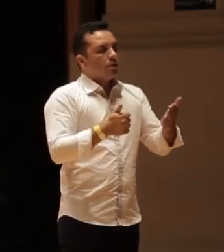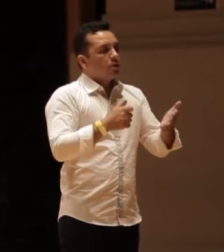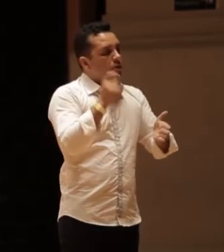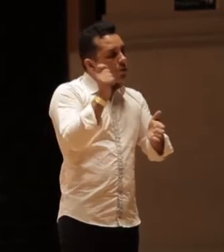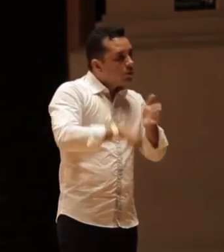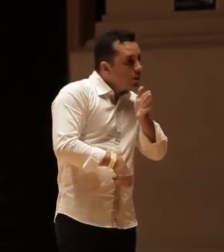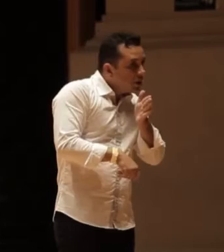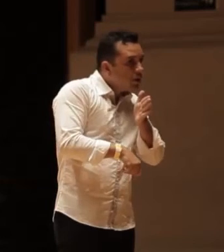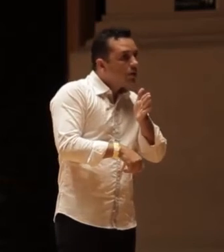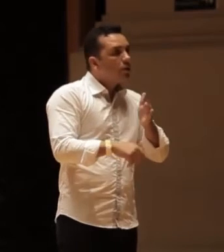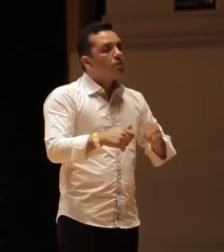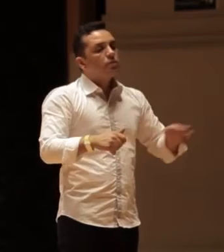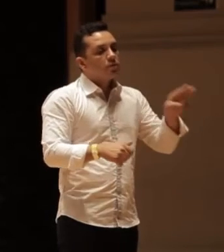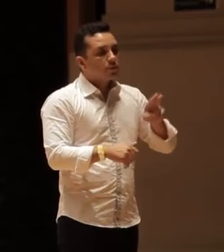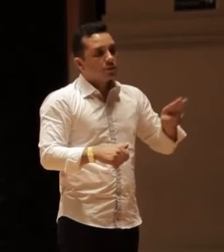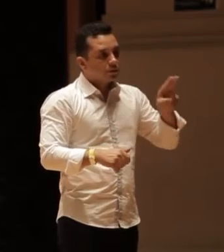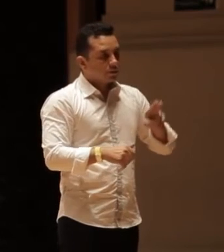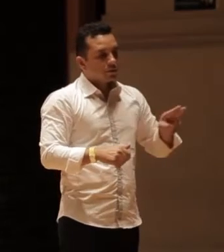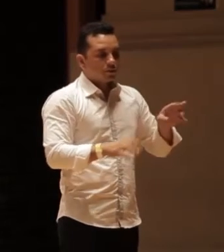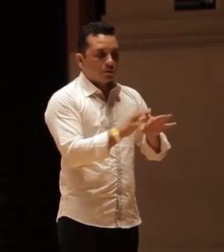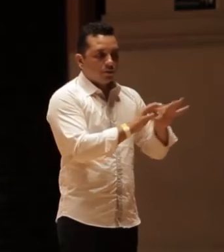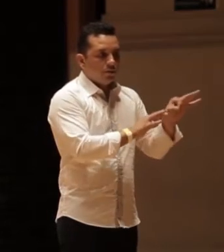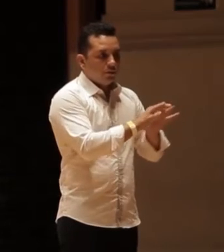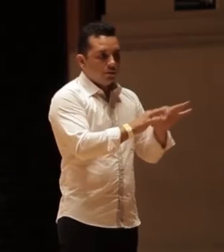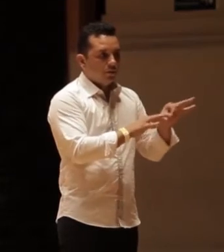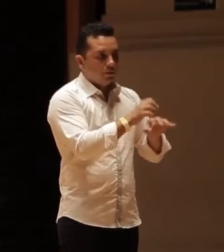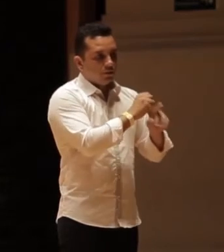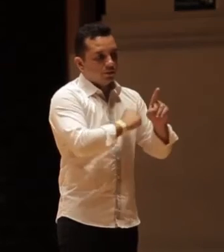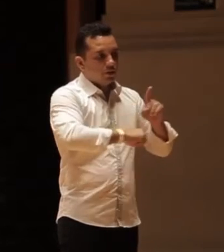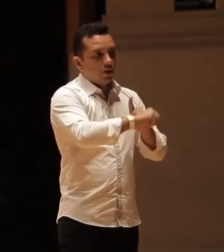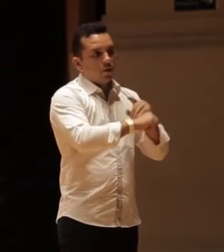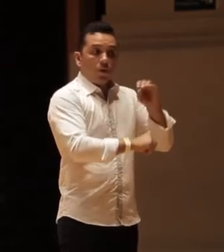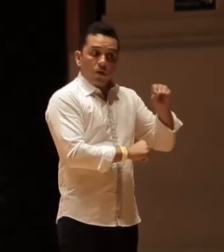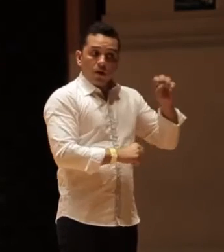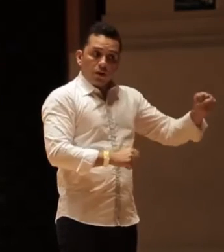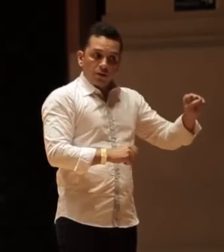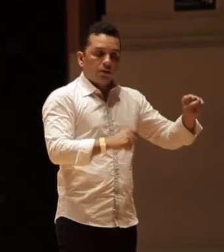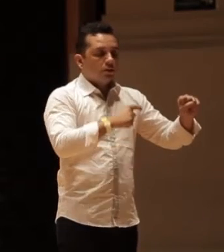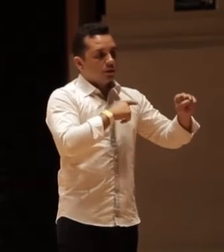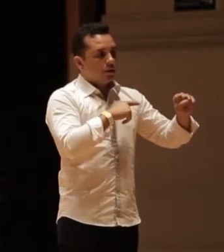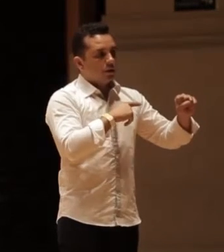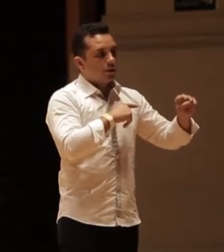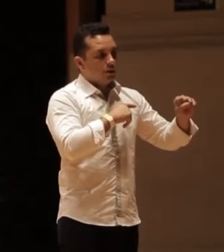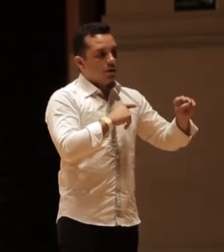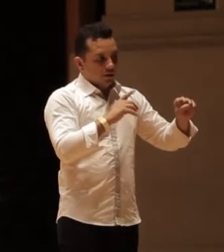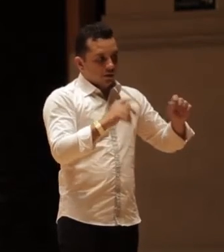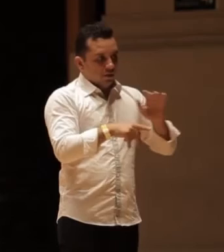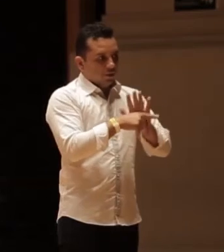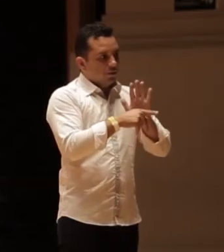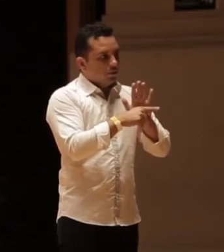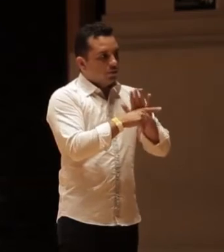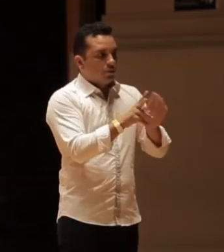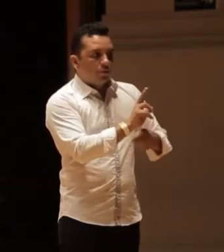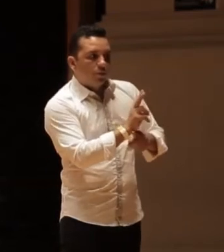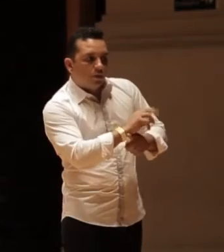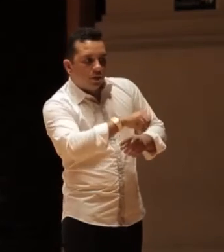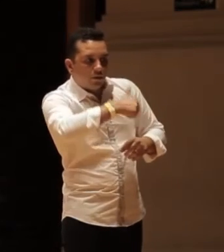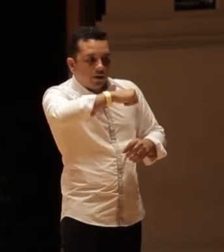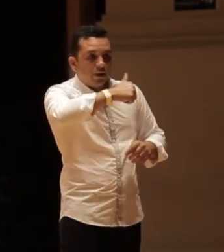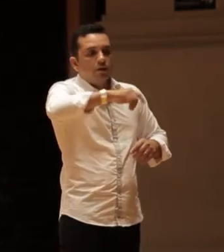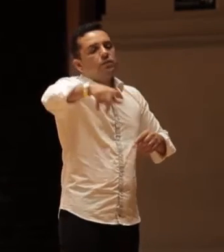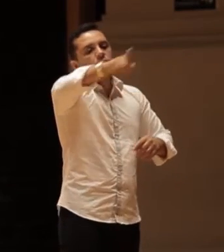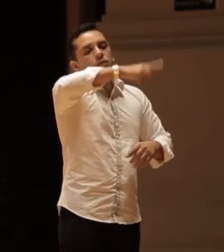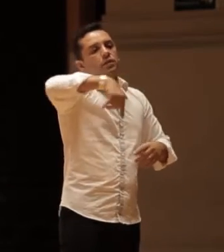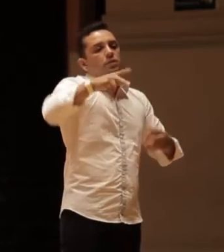através de organizações sociais nós fizemos a sistemática padrão de monitoramento e avaliação observe